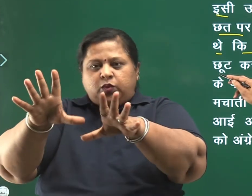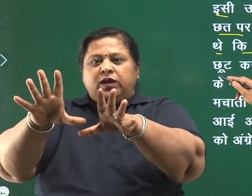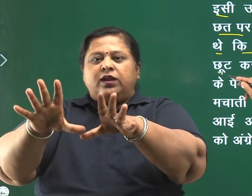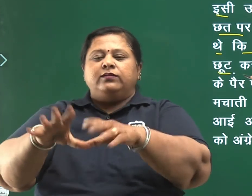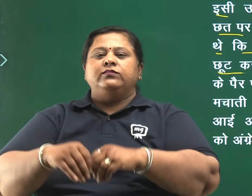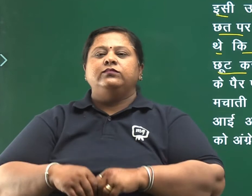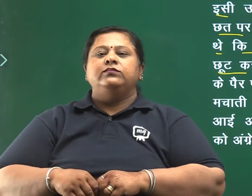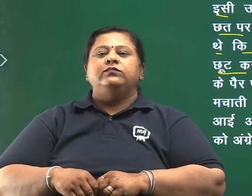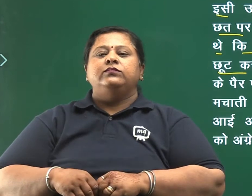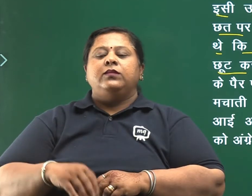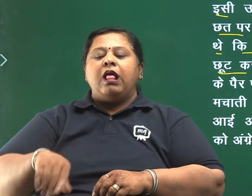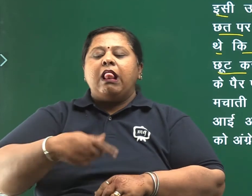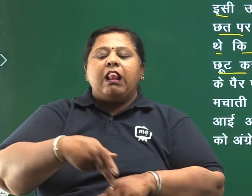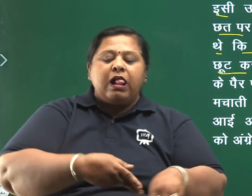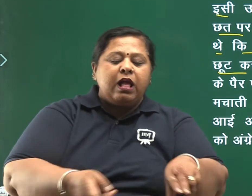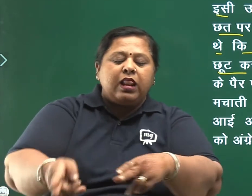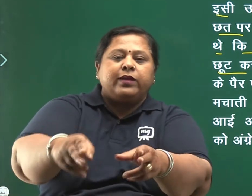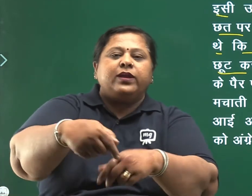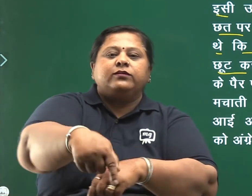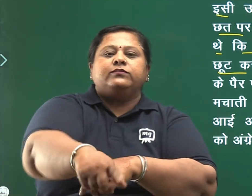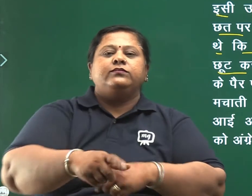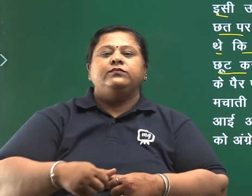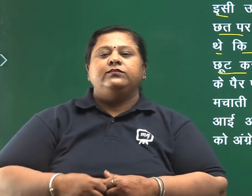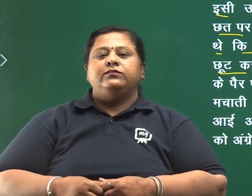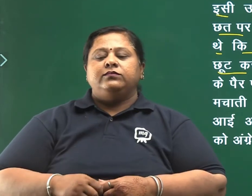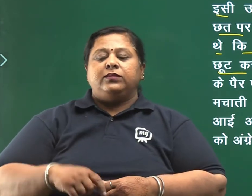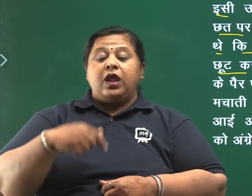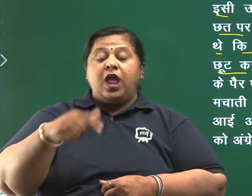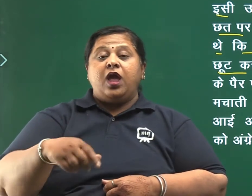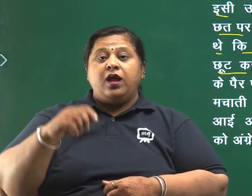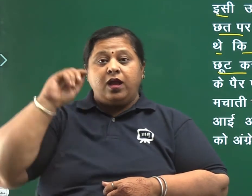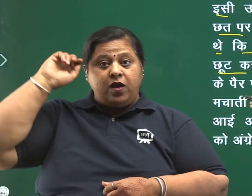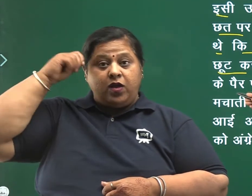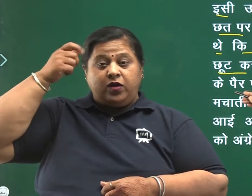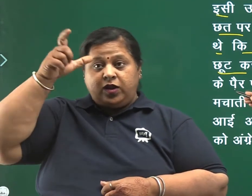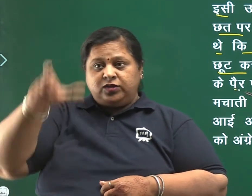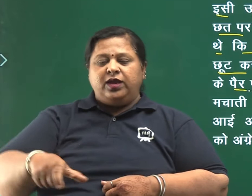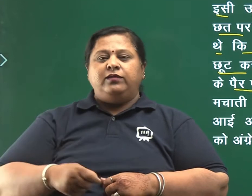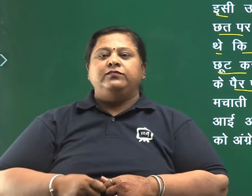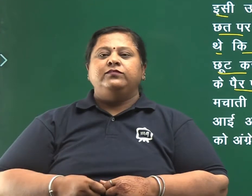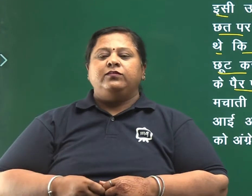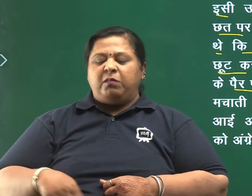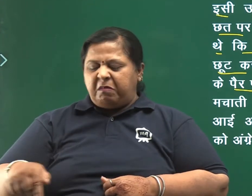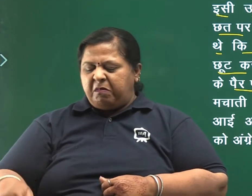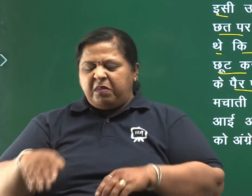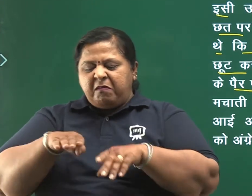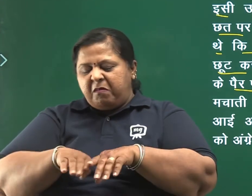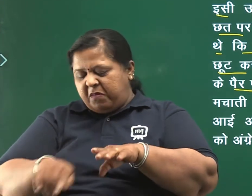छूटकर गली में एक अंग्रेज के पैर